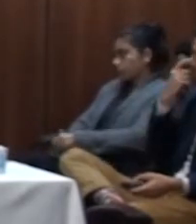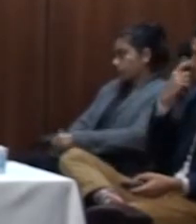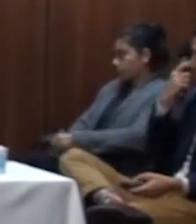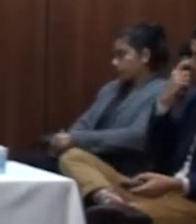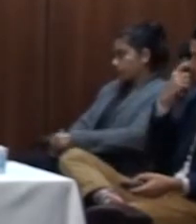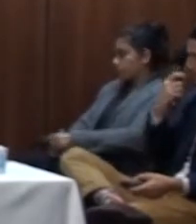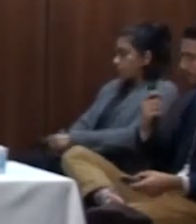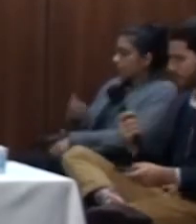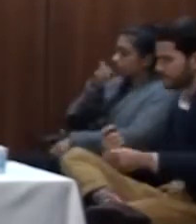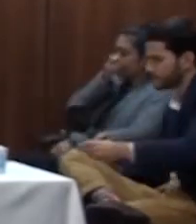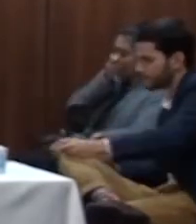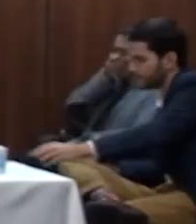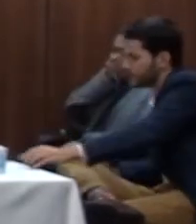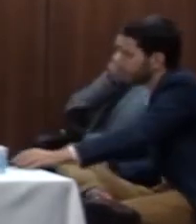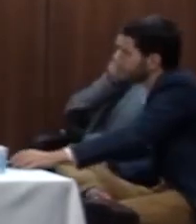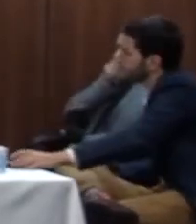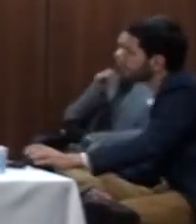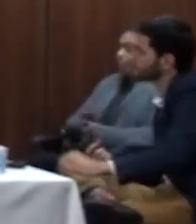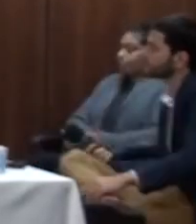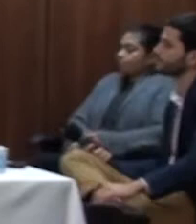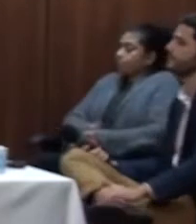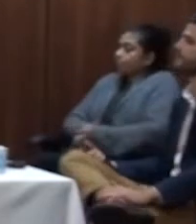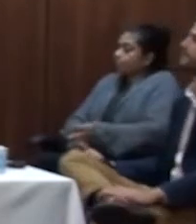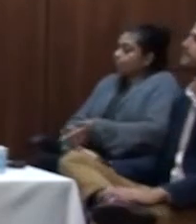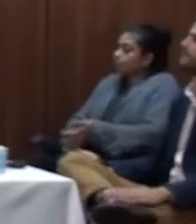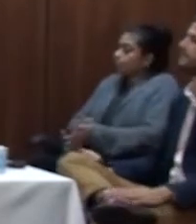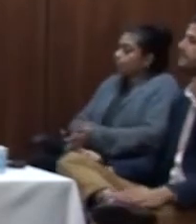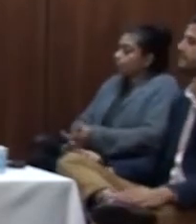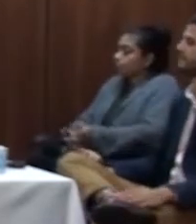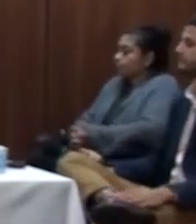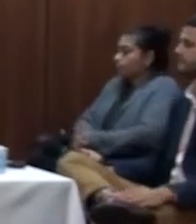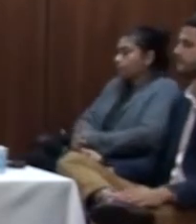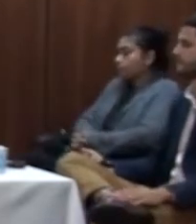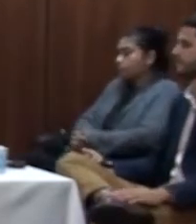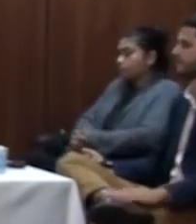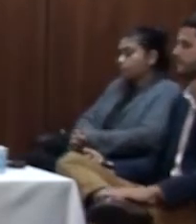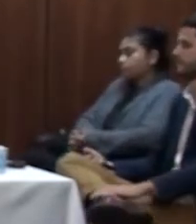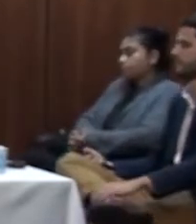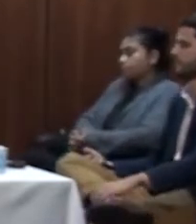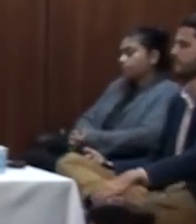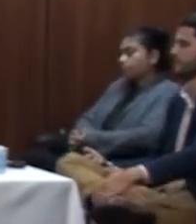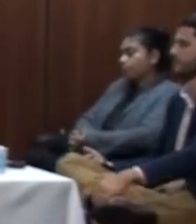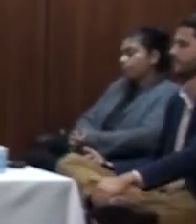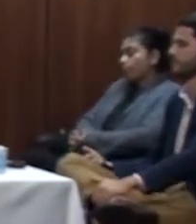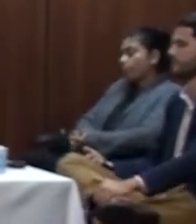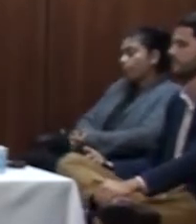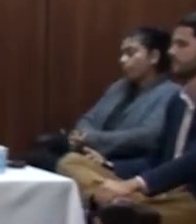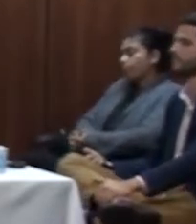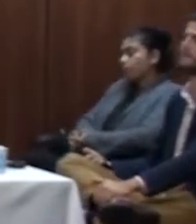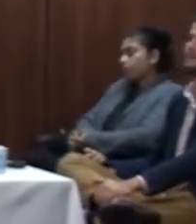Eu acho interessante a gente falar aqui que nessa mesa que falaram a Marjorie e o André,